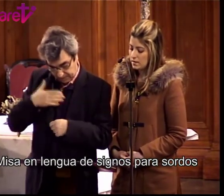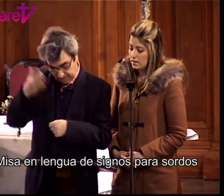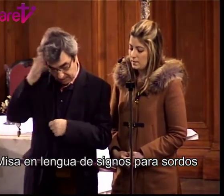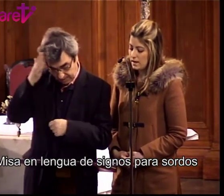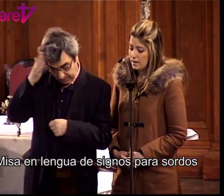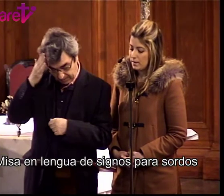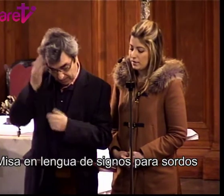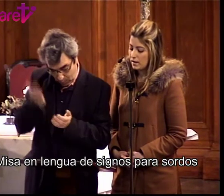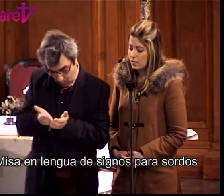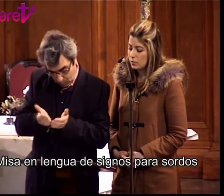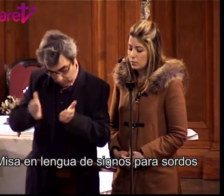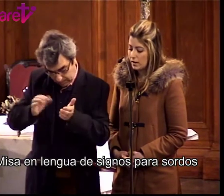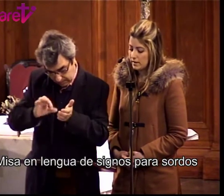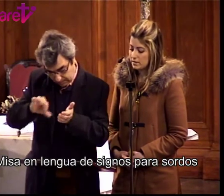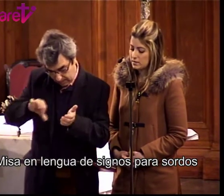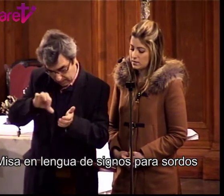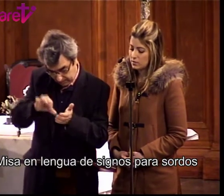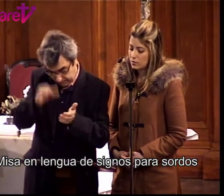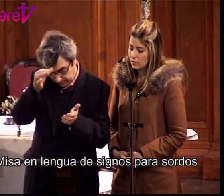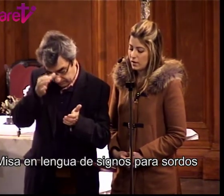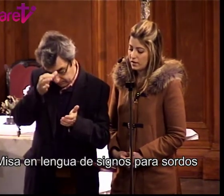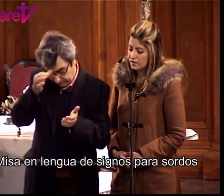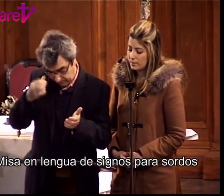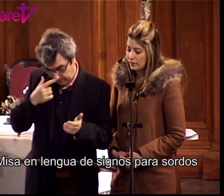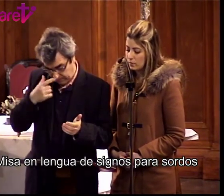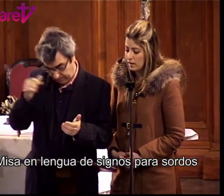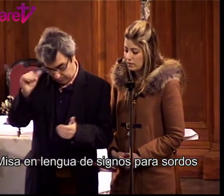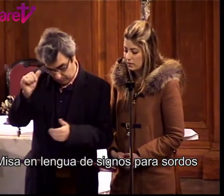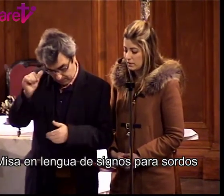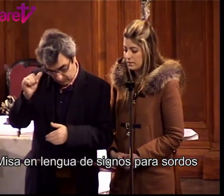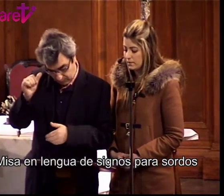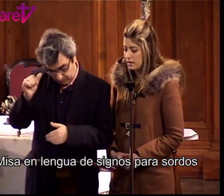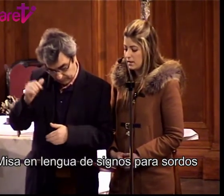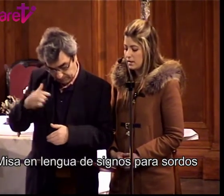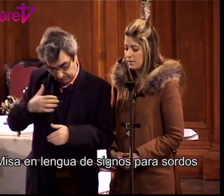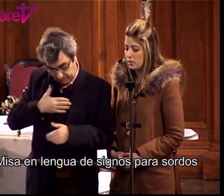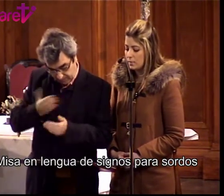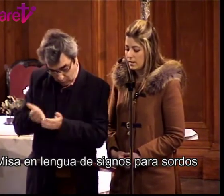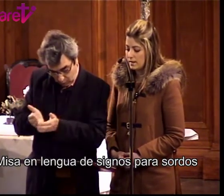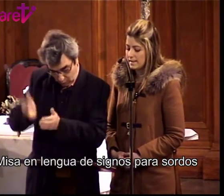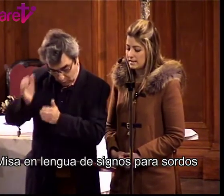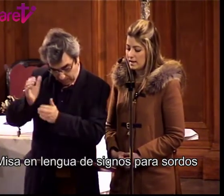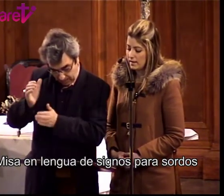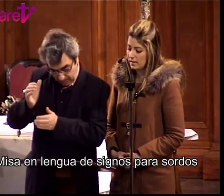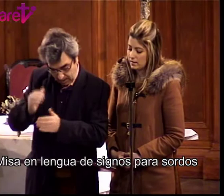Mi cabeza unges con aceite perfumado y mi copa está llena.